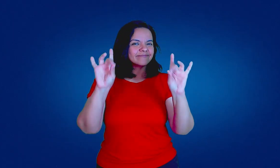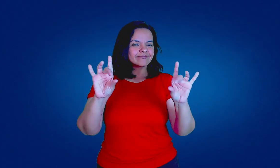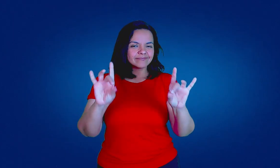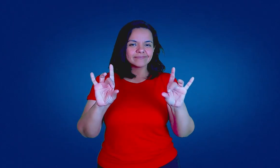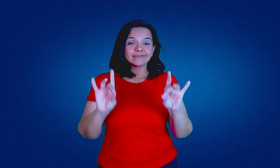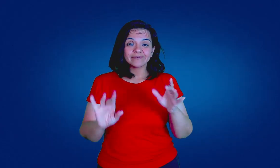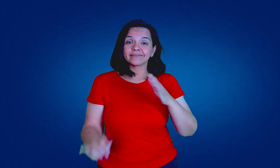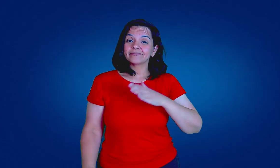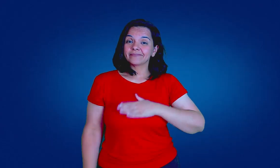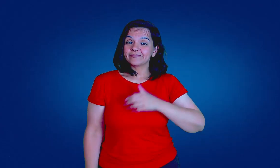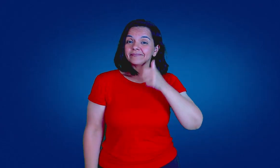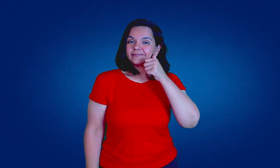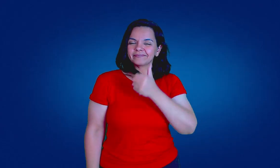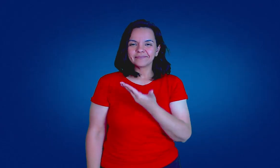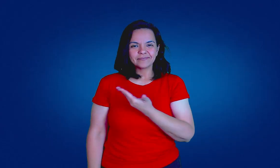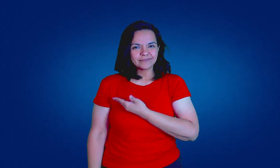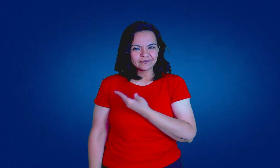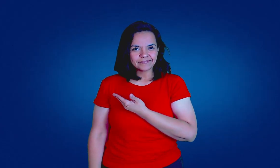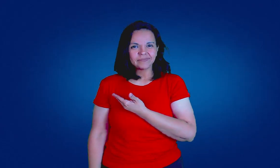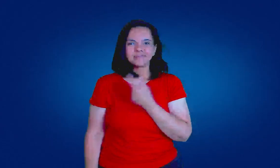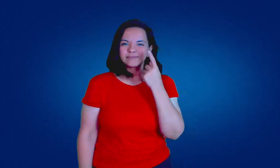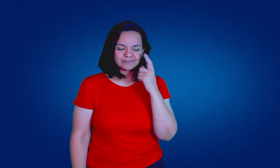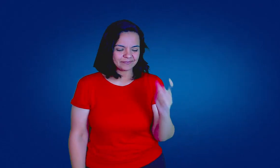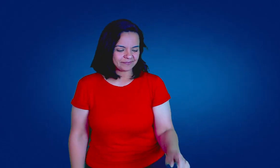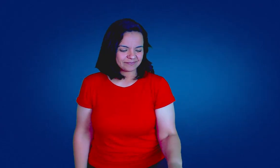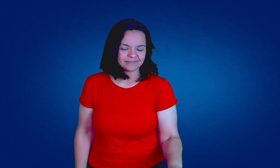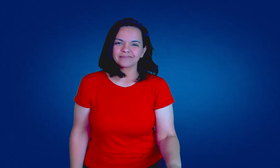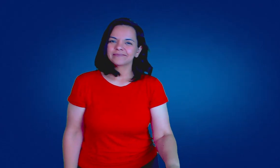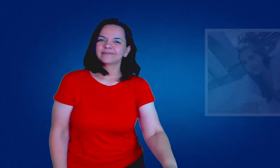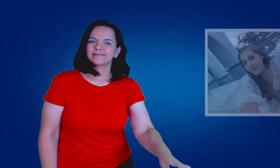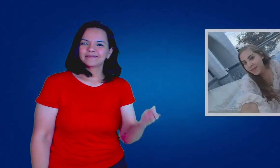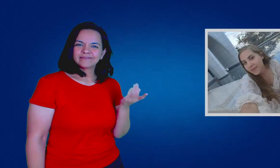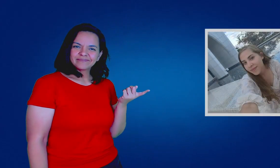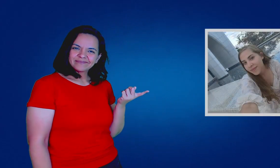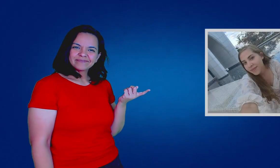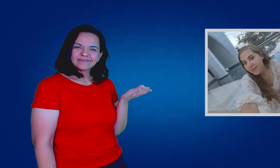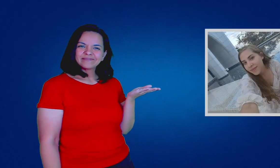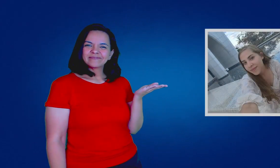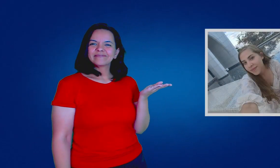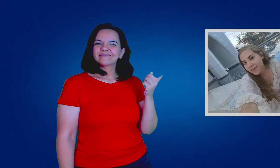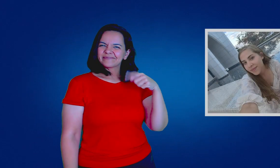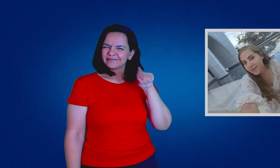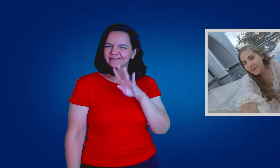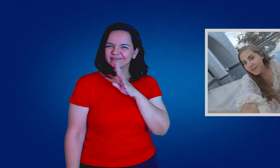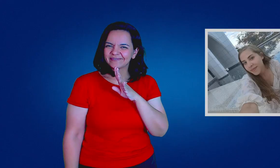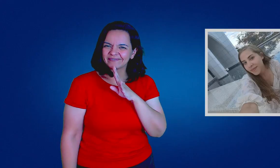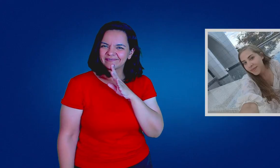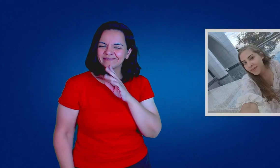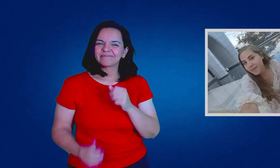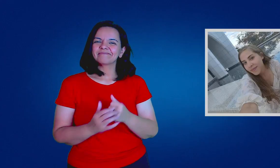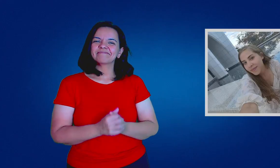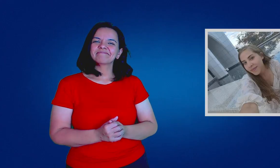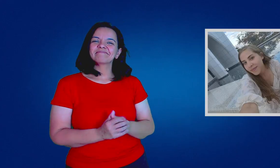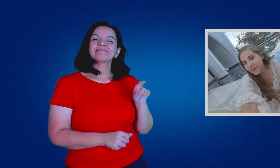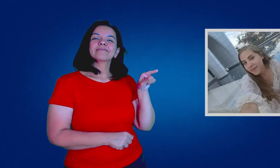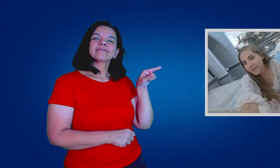Agora eu quero convidar uma amiga muito especial, esta. Vocês a